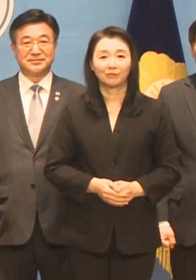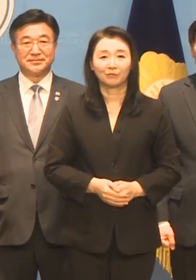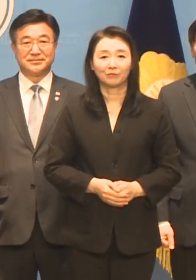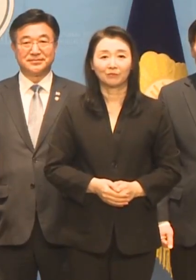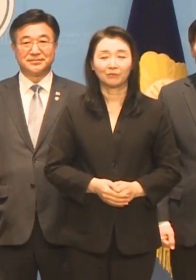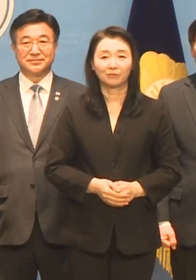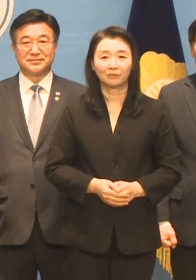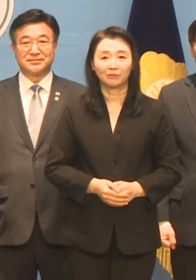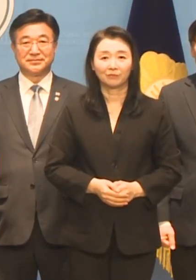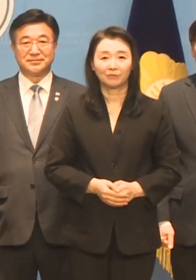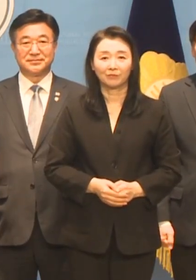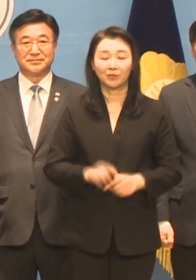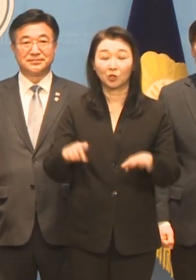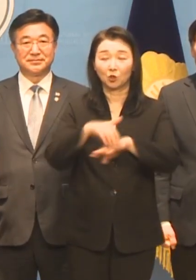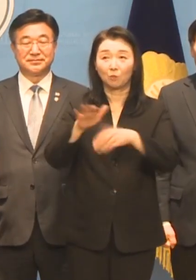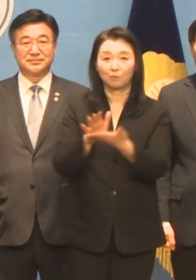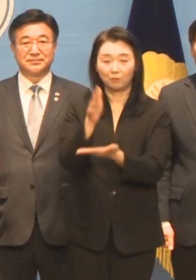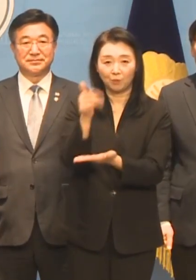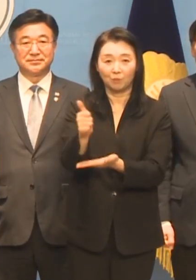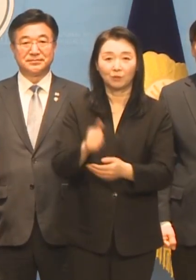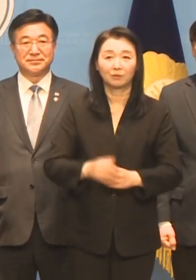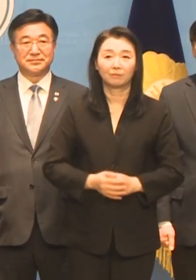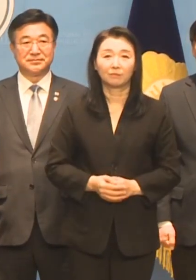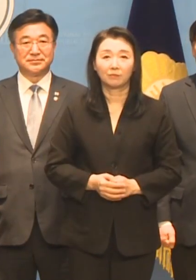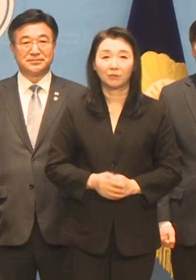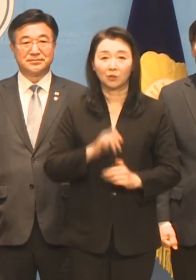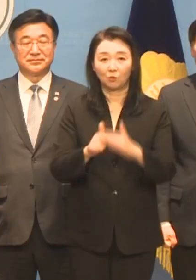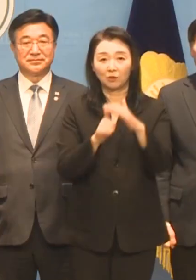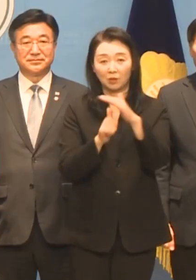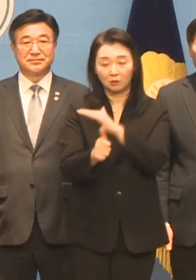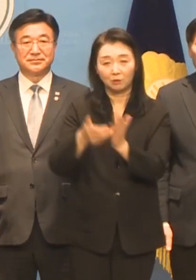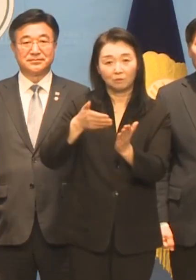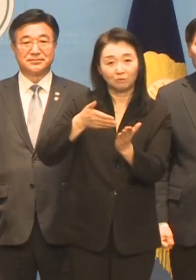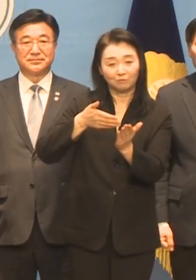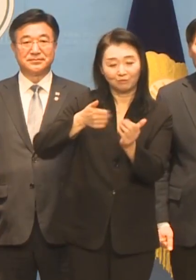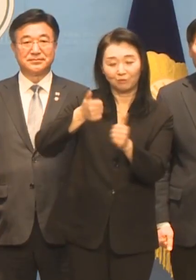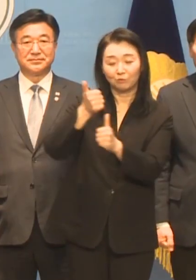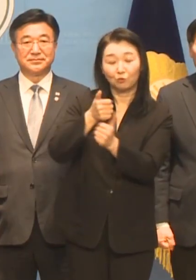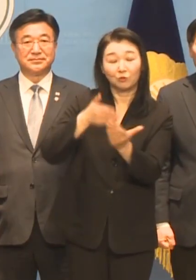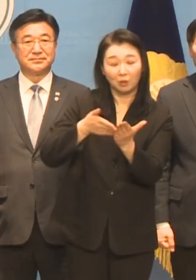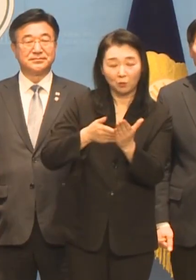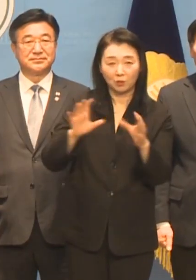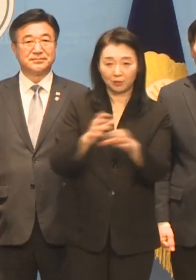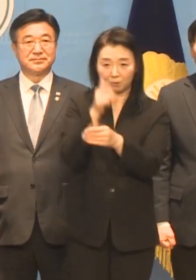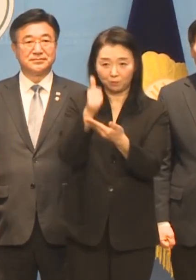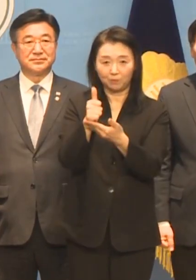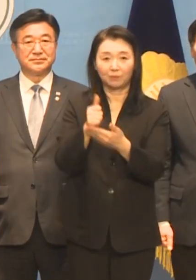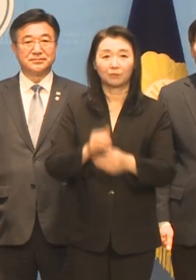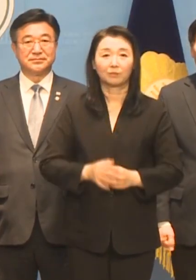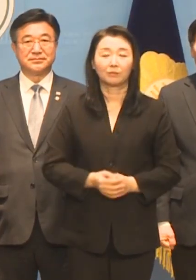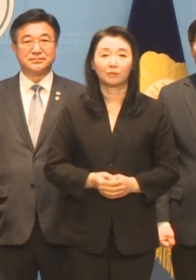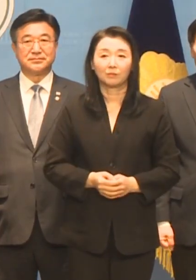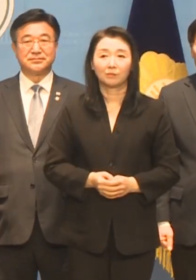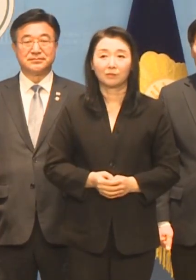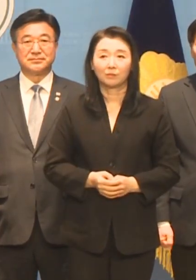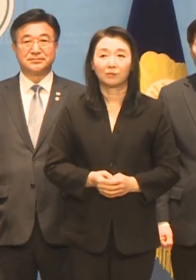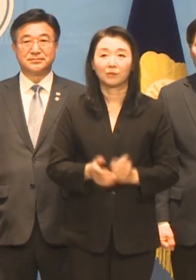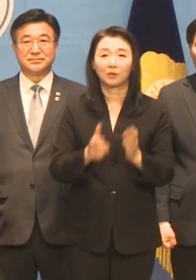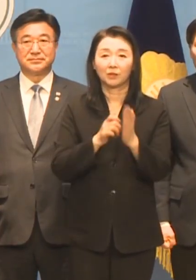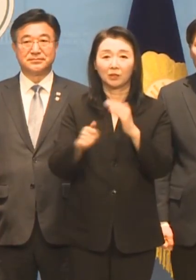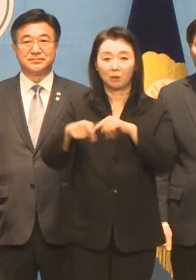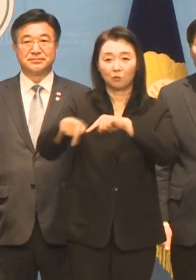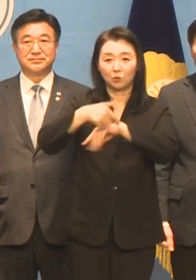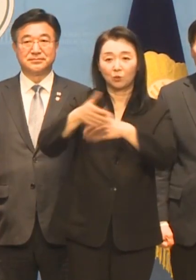네, 정무전략본부입니다. 원내수석부대표 그리고 당 사무총장, 대표 정무조정실장을